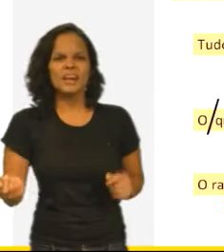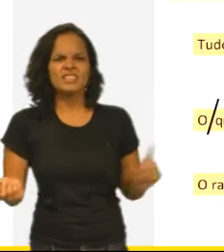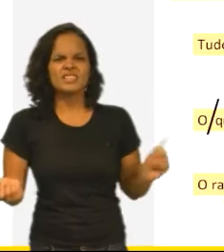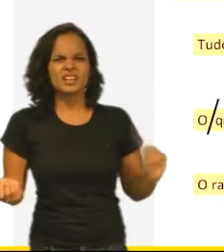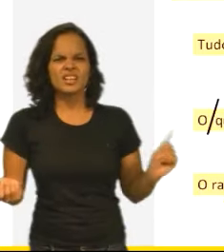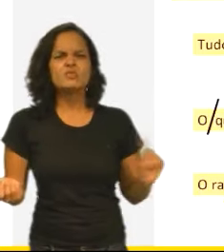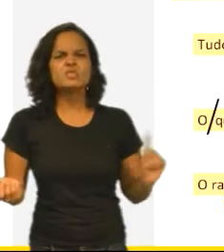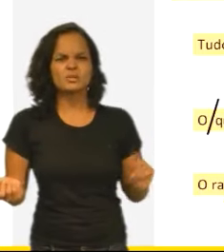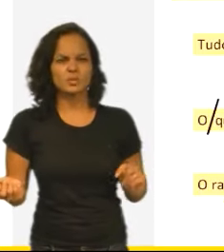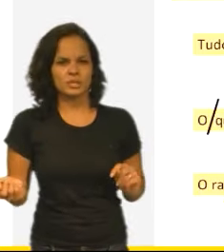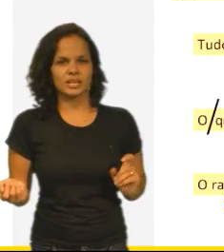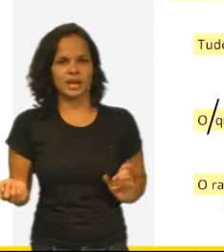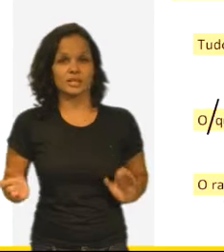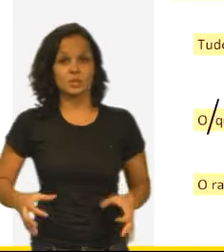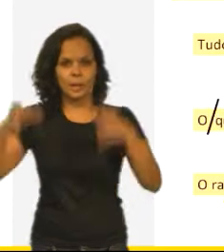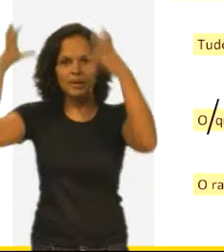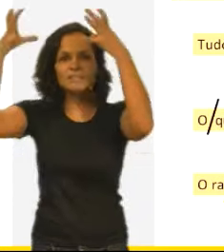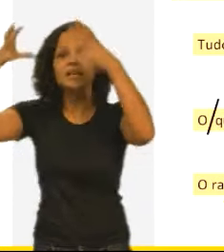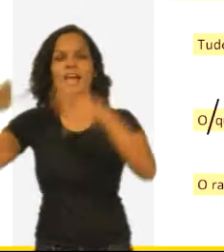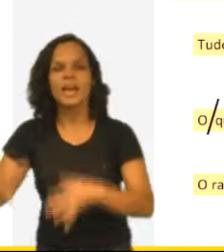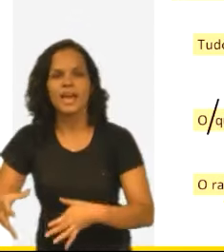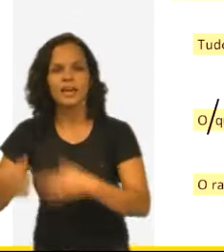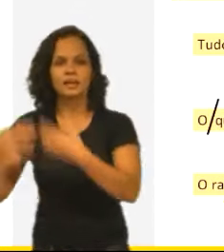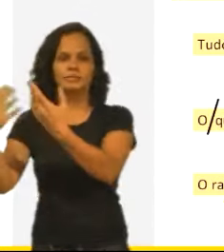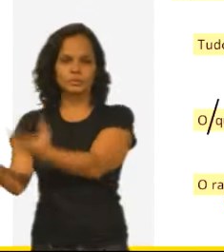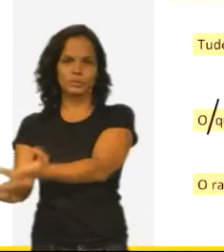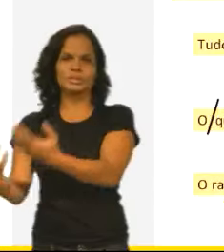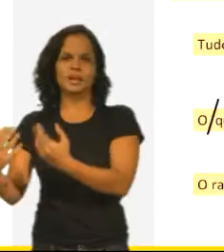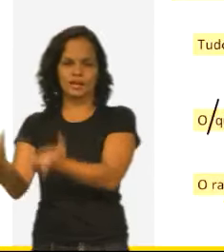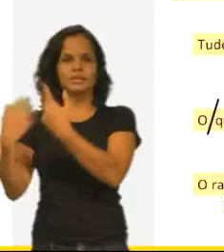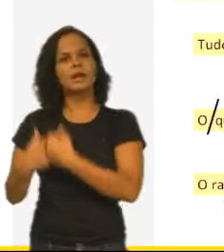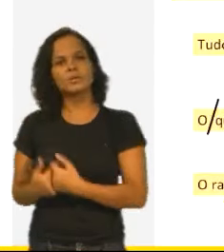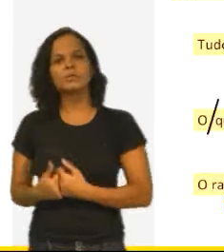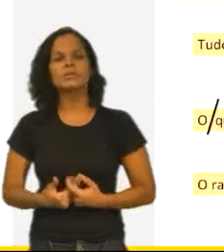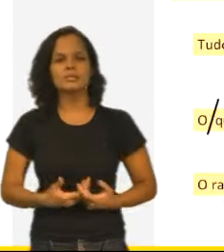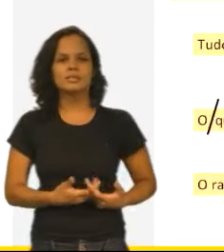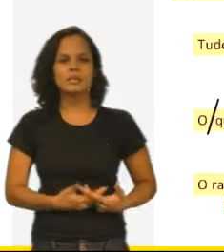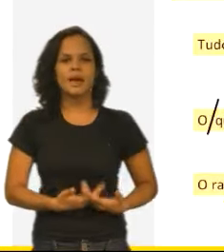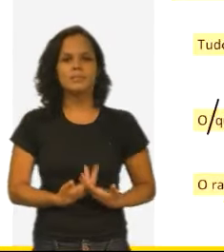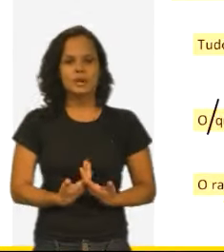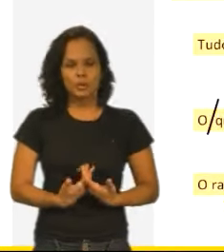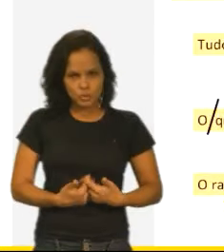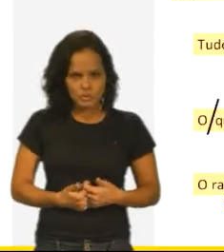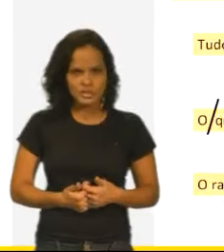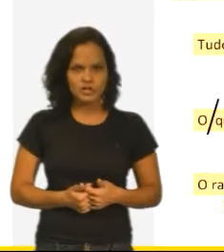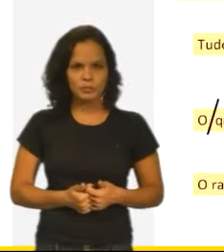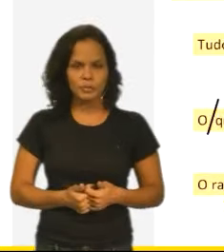rapaz não são duas caras. O rapaz é duas caras. A concordância se dá com o substantivo